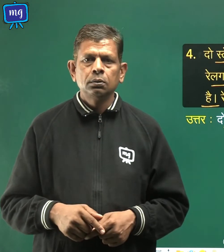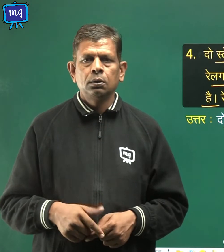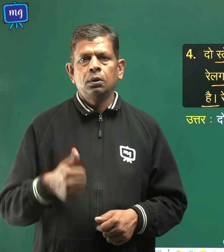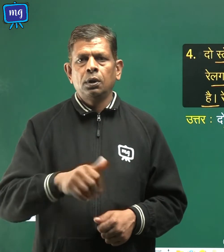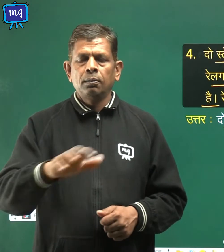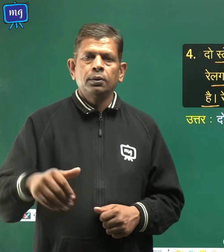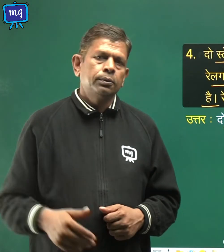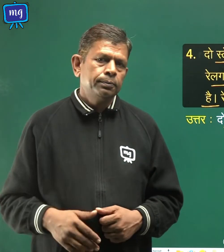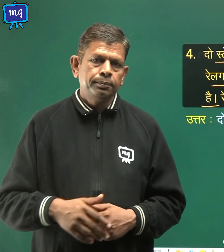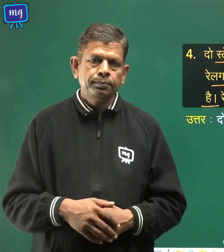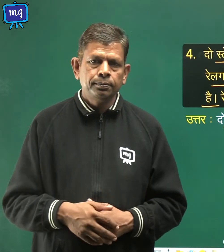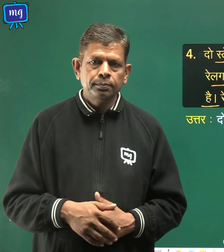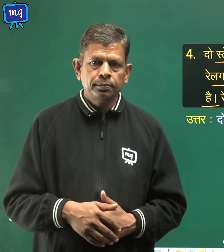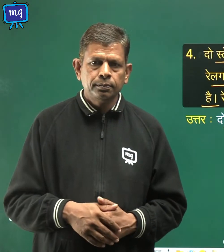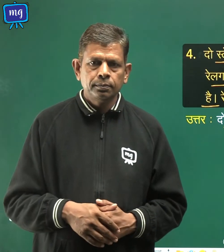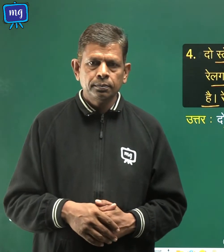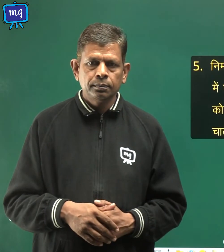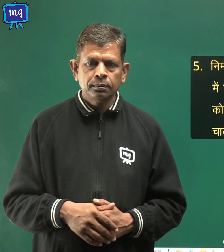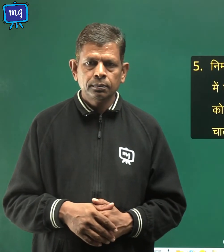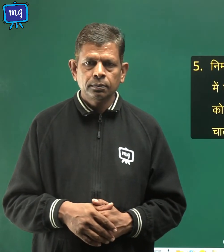ठीक है बच्चों।